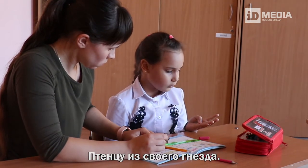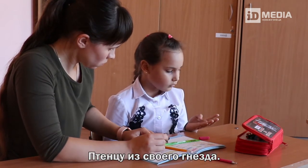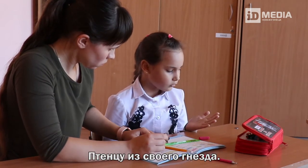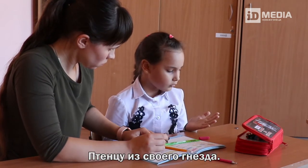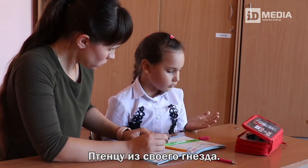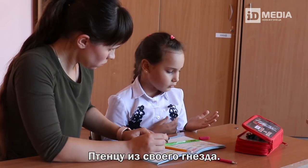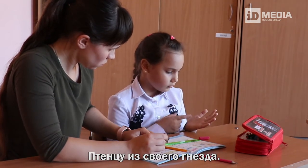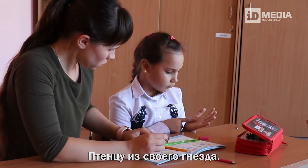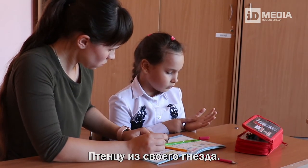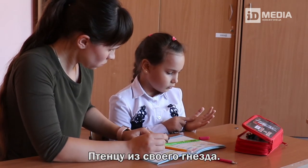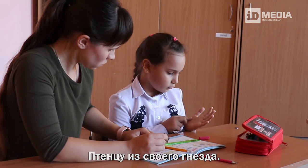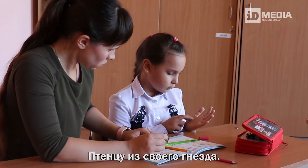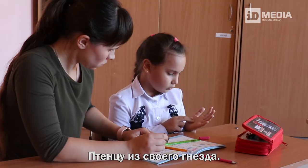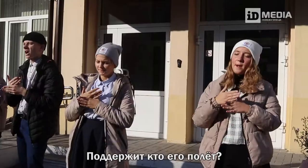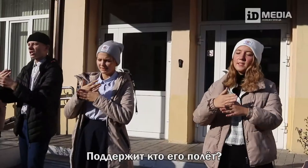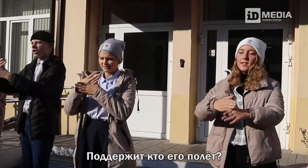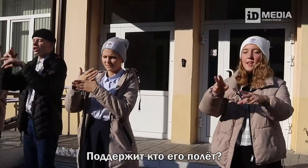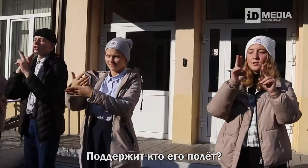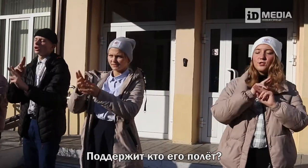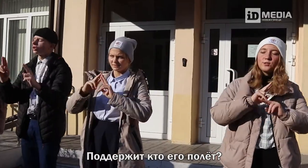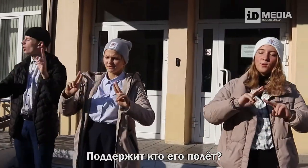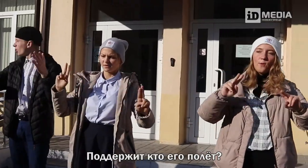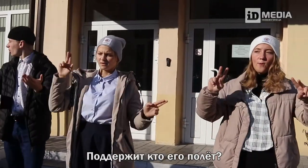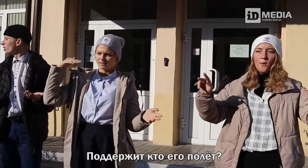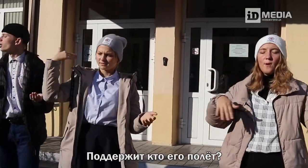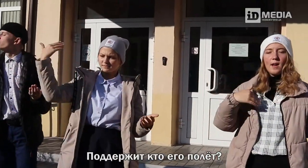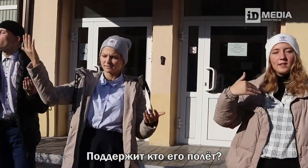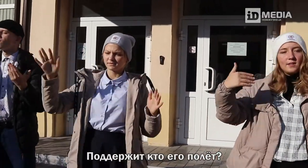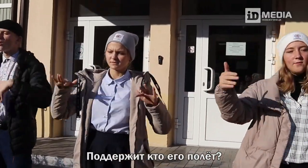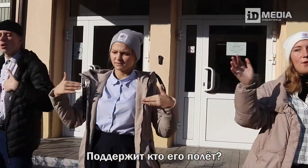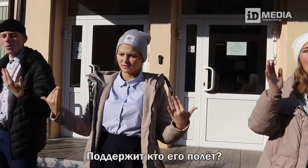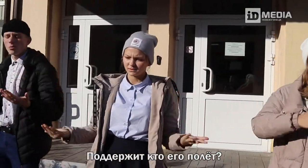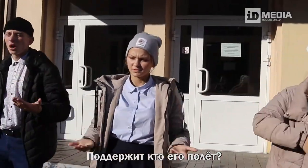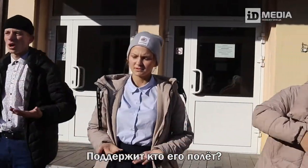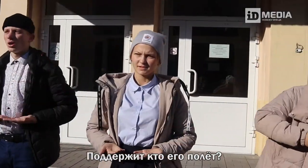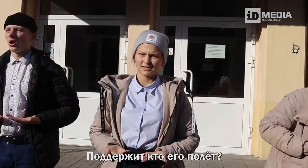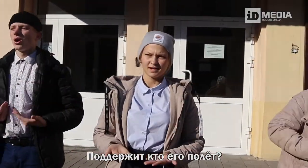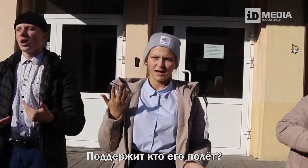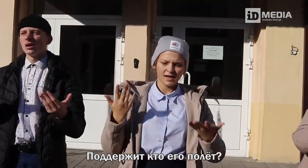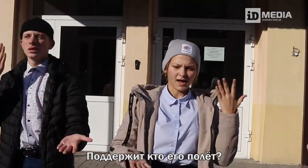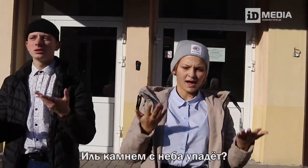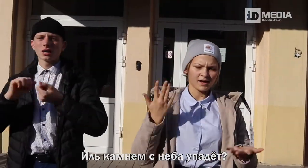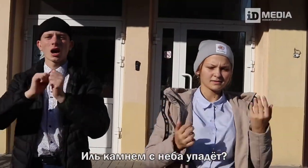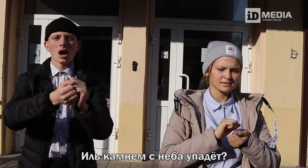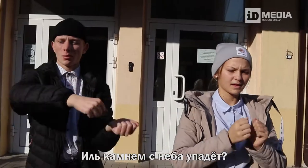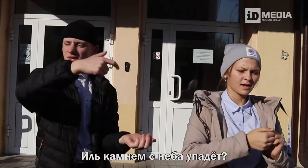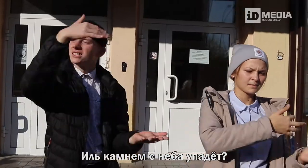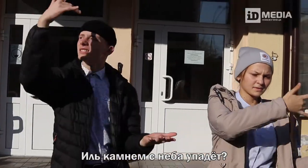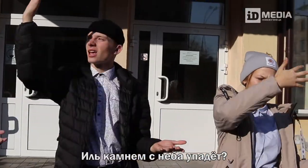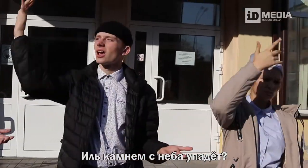своего гнезда, поддержит кто его полет, или камнем с